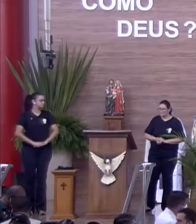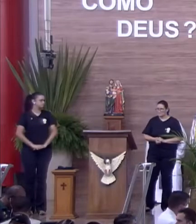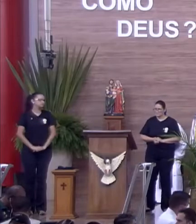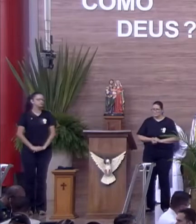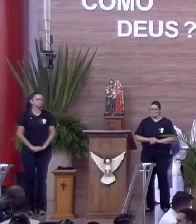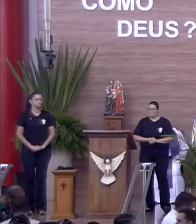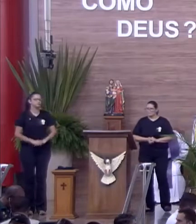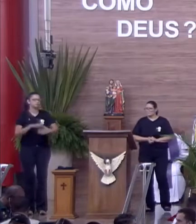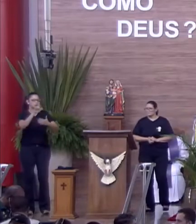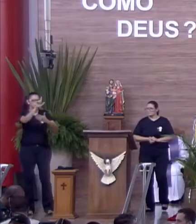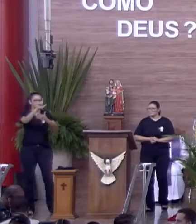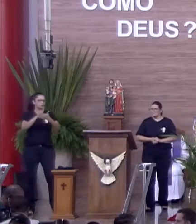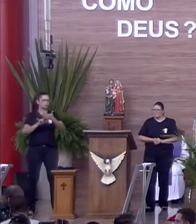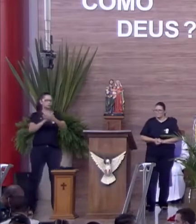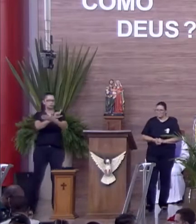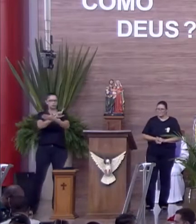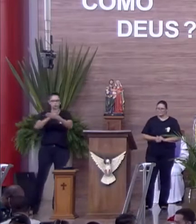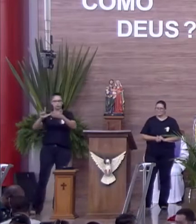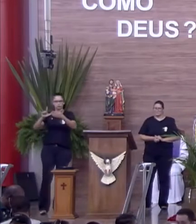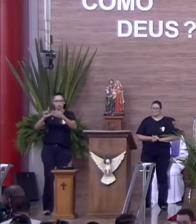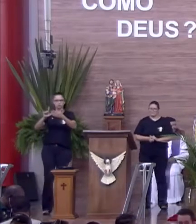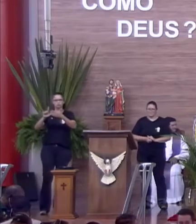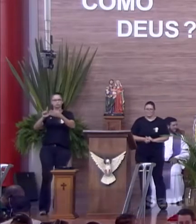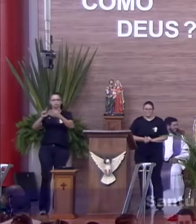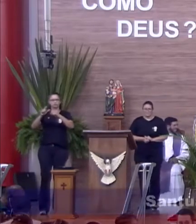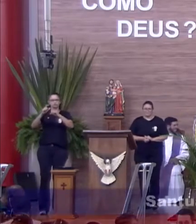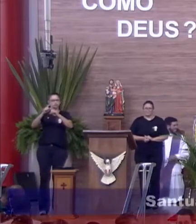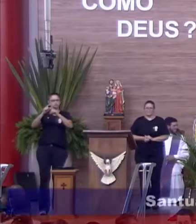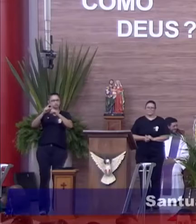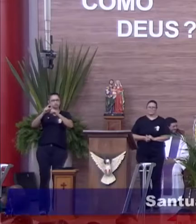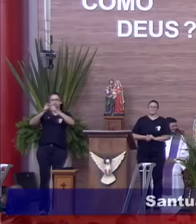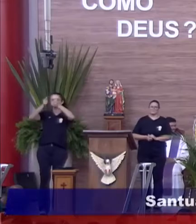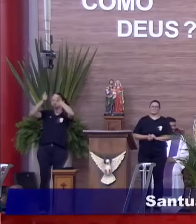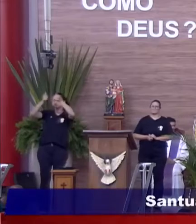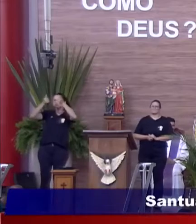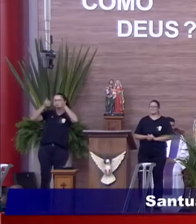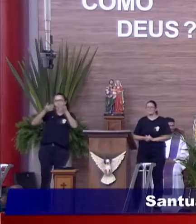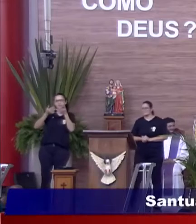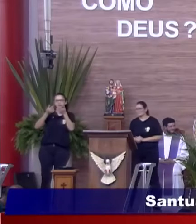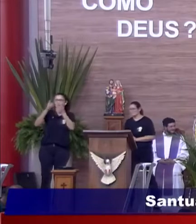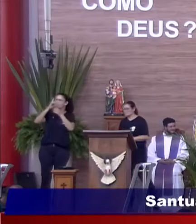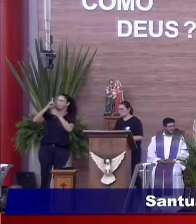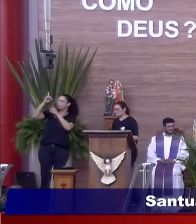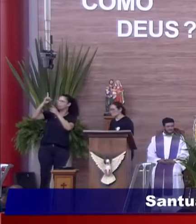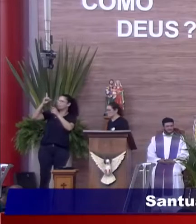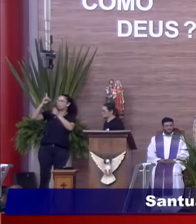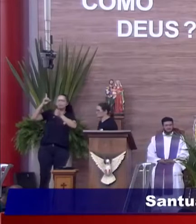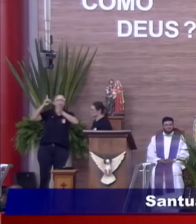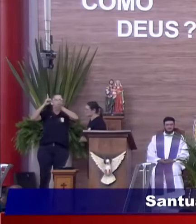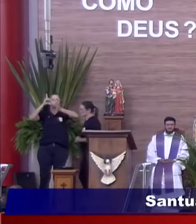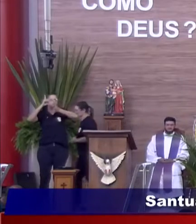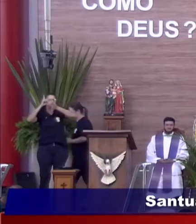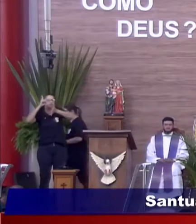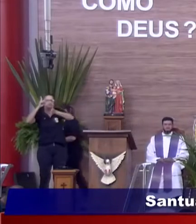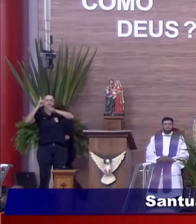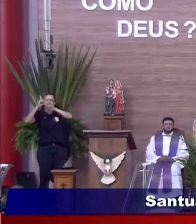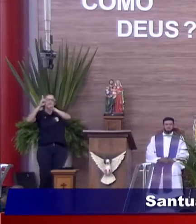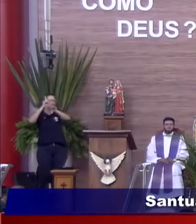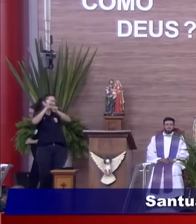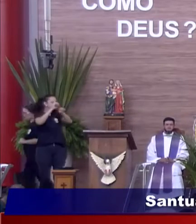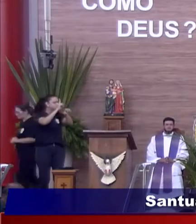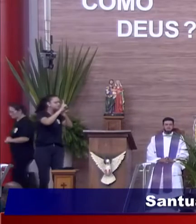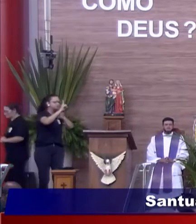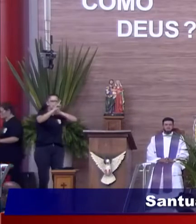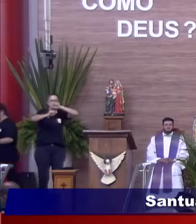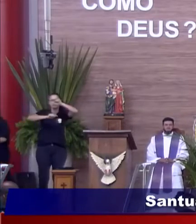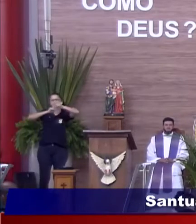Liturgia da Palavra. Deus nos fala, Deus nos conduz, Ele nos ensina a caminhar e